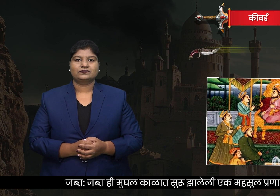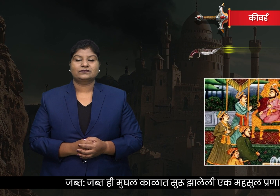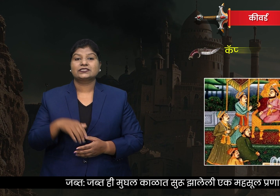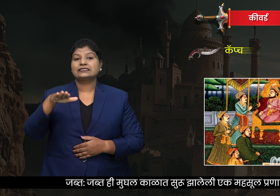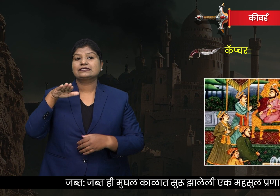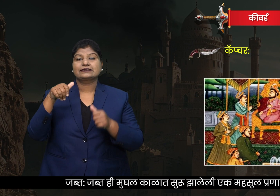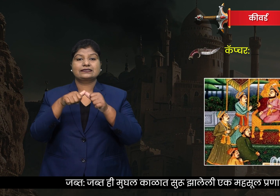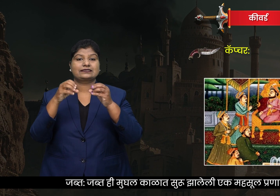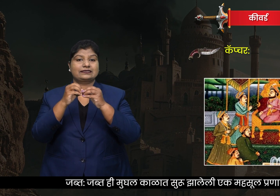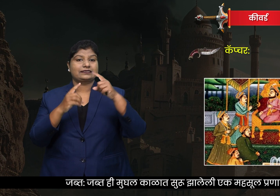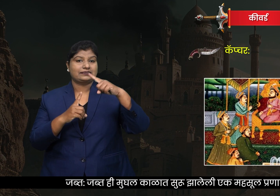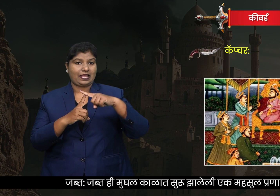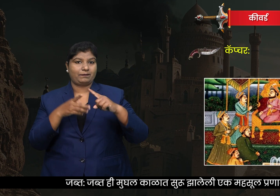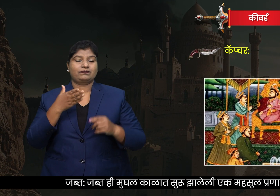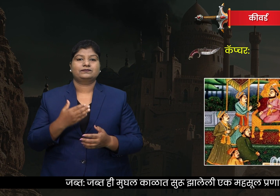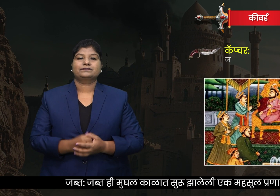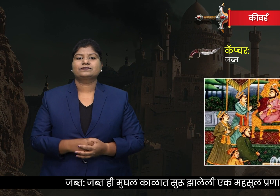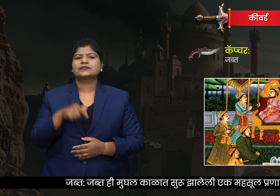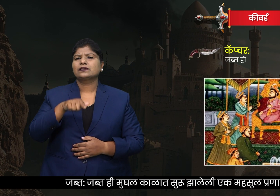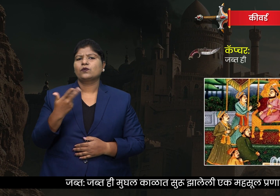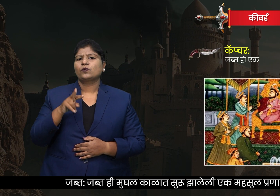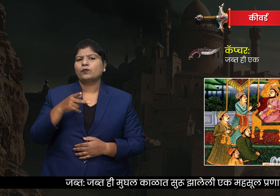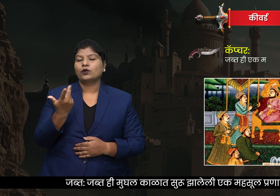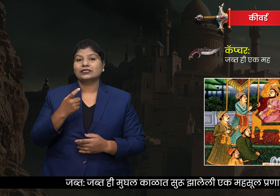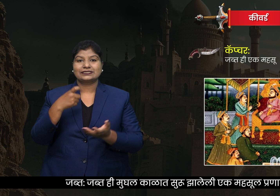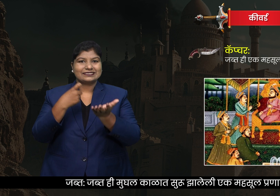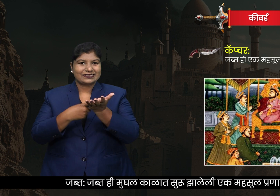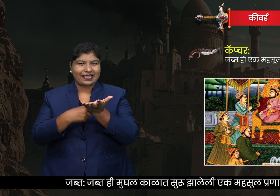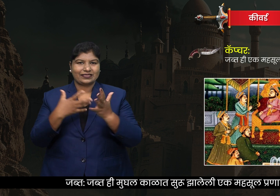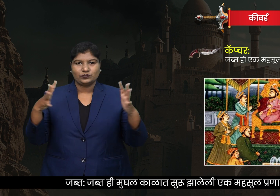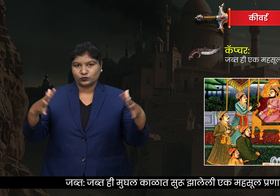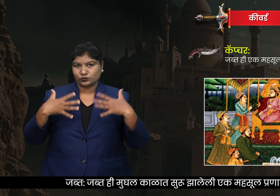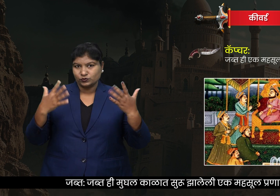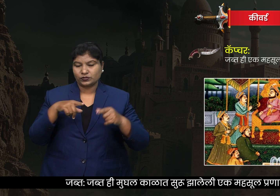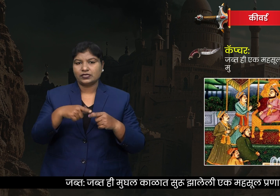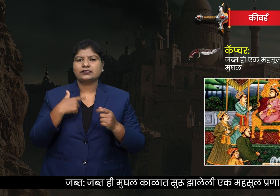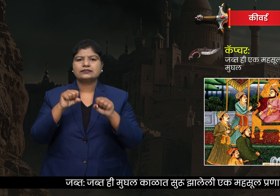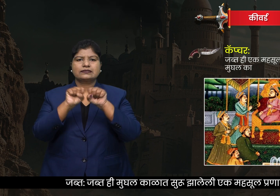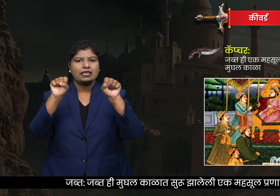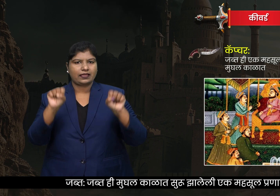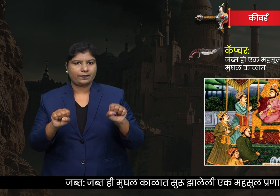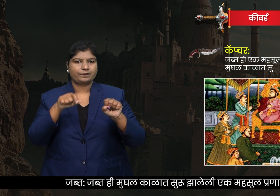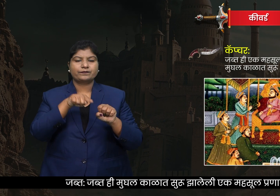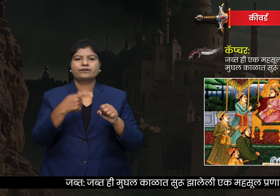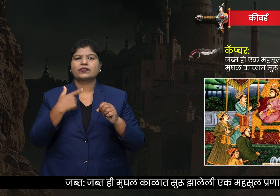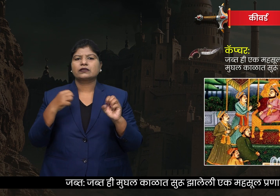जप्त. जप्त ही मुघल काळात सुरू झालेली एक महसूल प्रणाली होती.